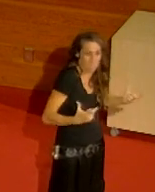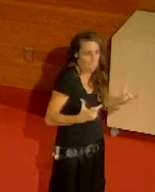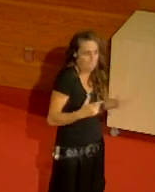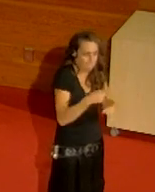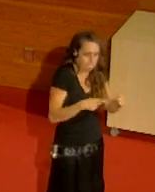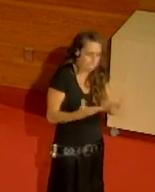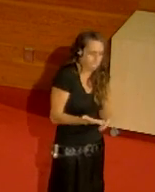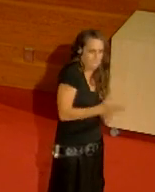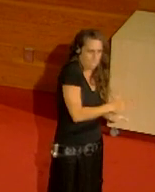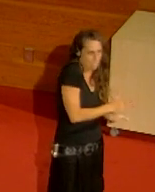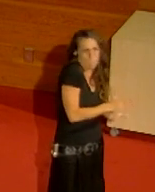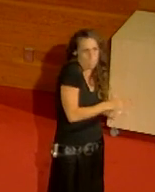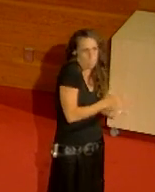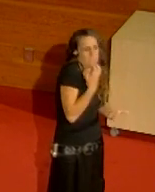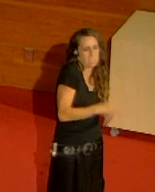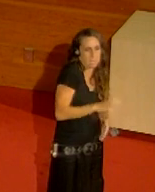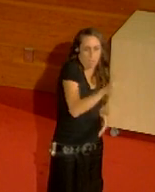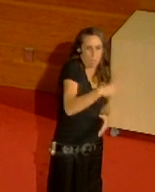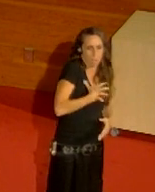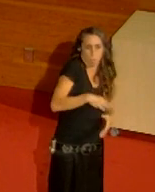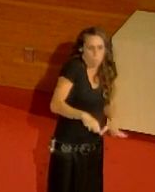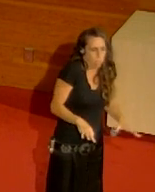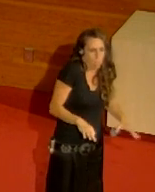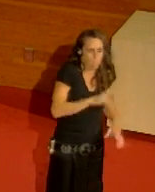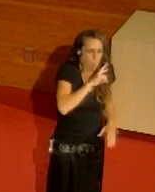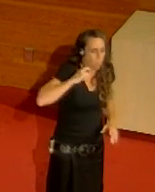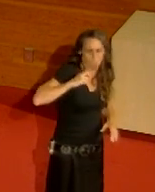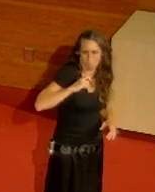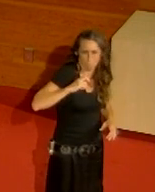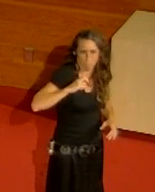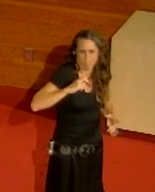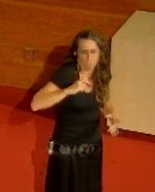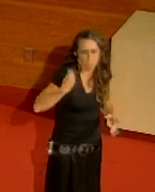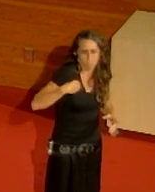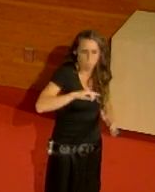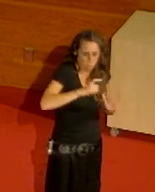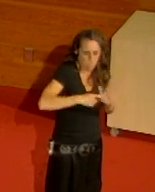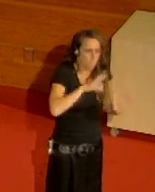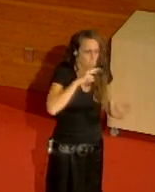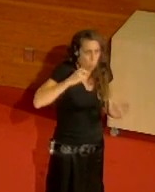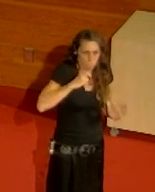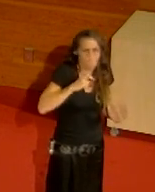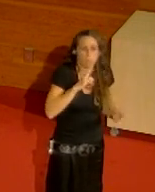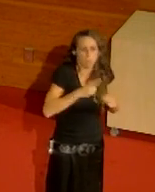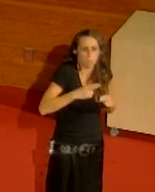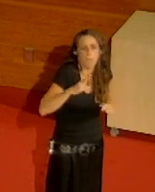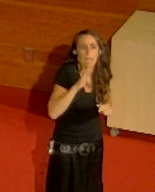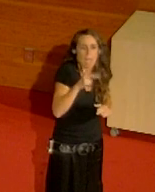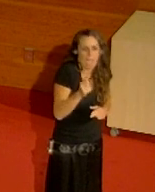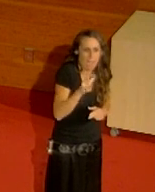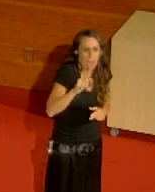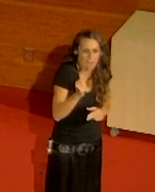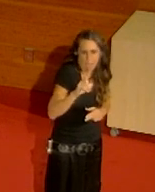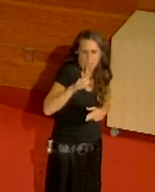de que Israel acabe convirtiéndose en una teocracia en la que el judaísmo la jalajá que es la ley judía lo rija todo la jalajaya